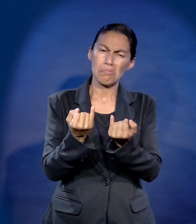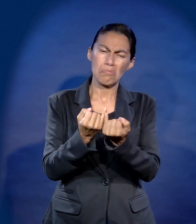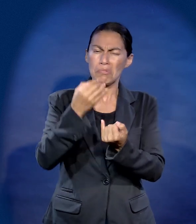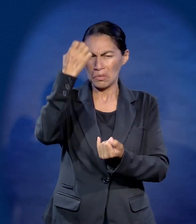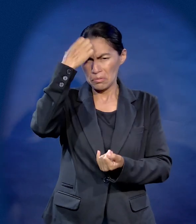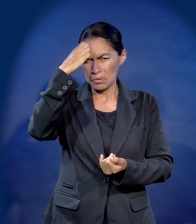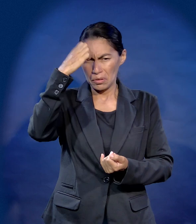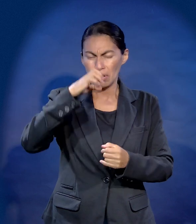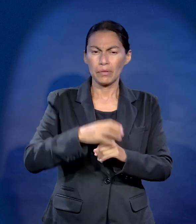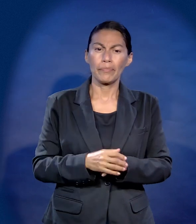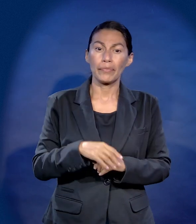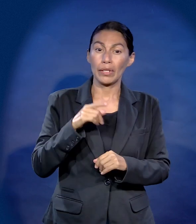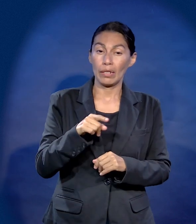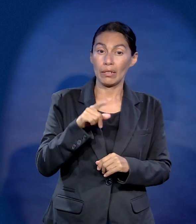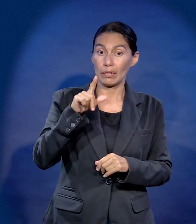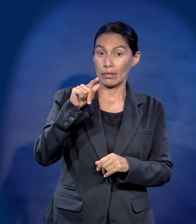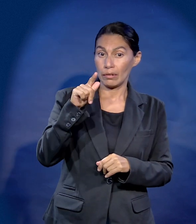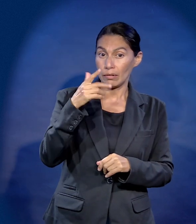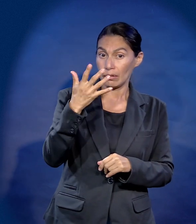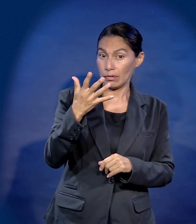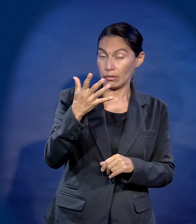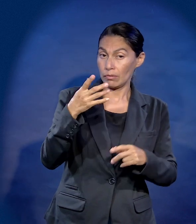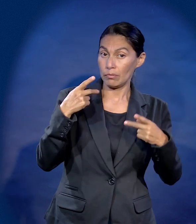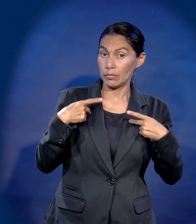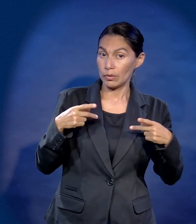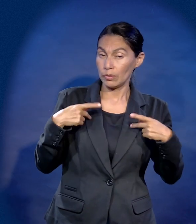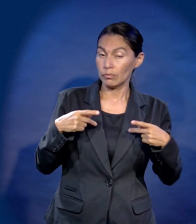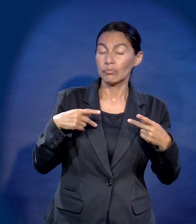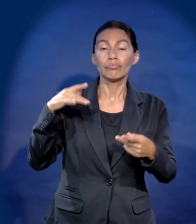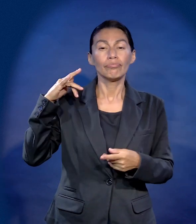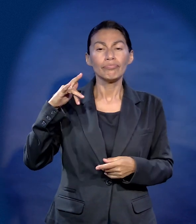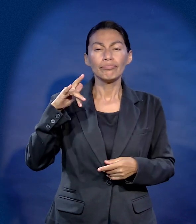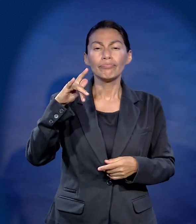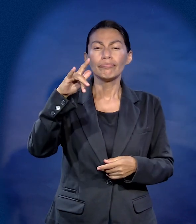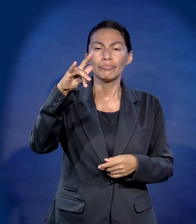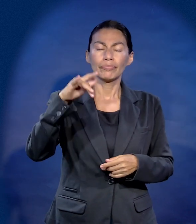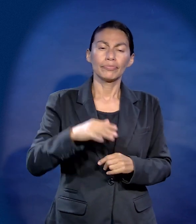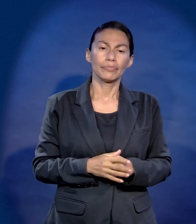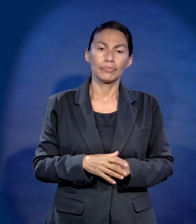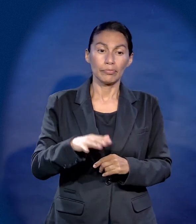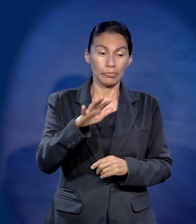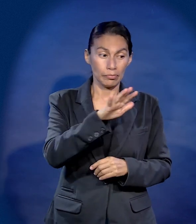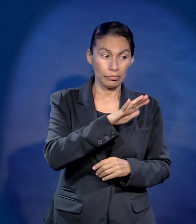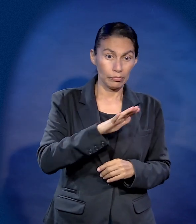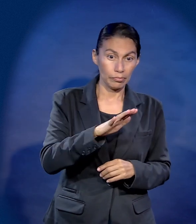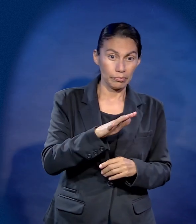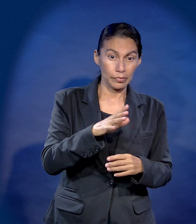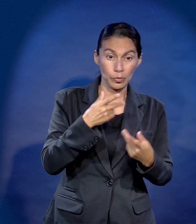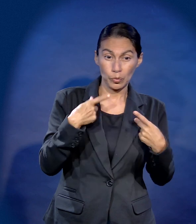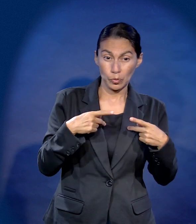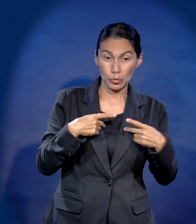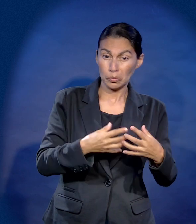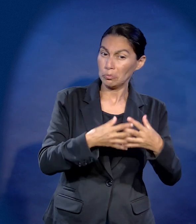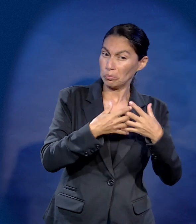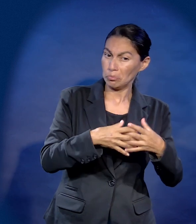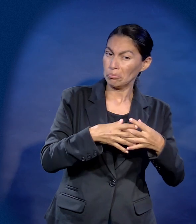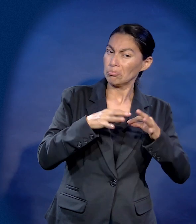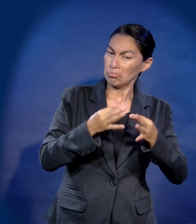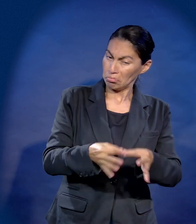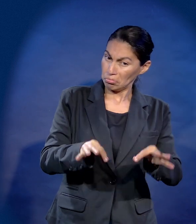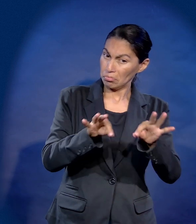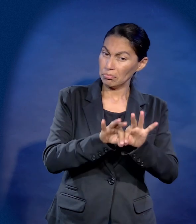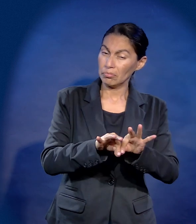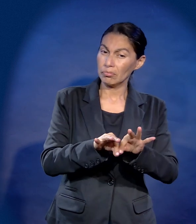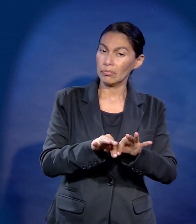bastante experiencia. Ese vuelo en particular, donde hay 75 pasajeros, la mayoría de ellos